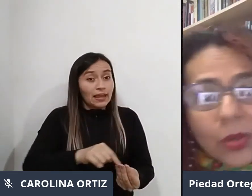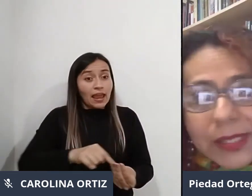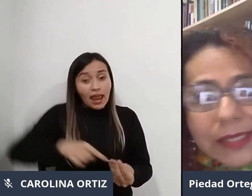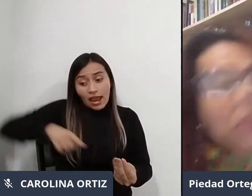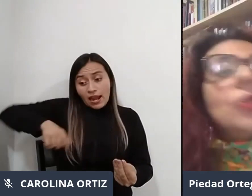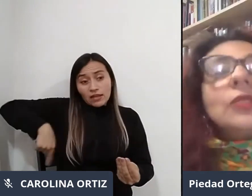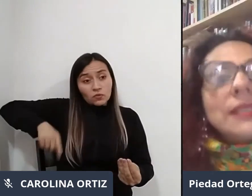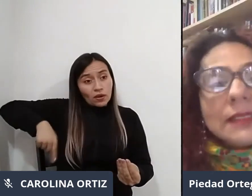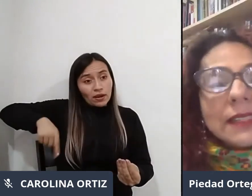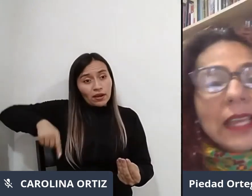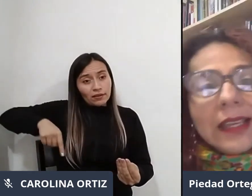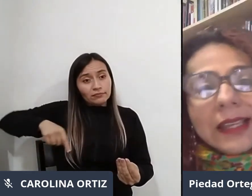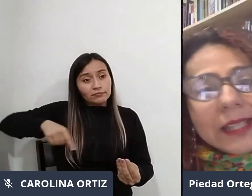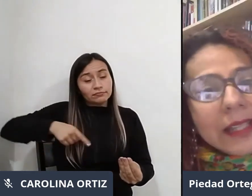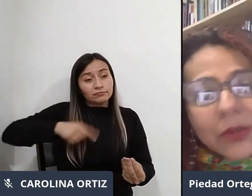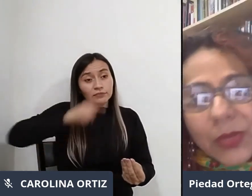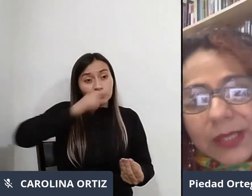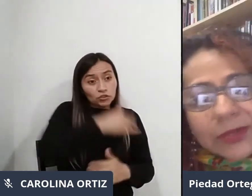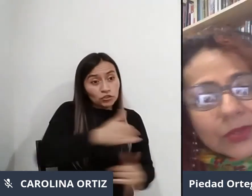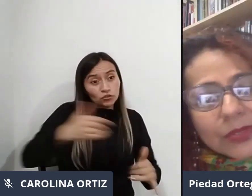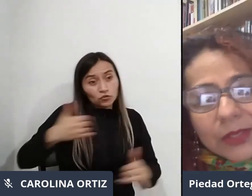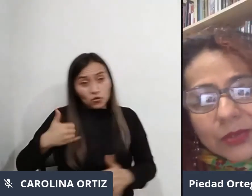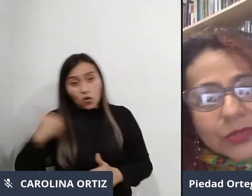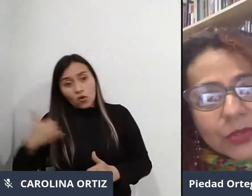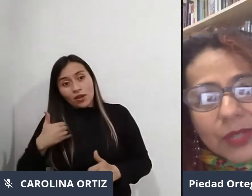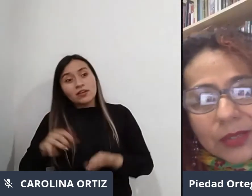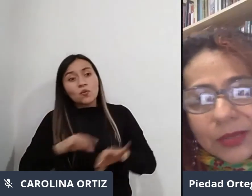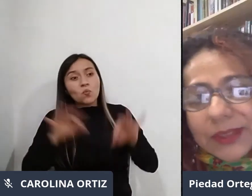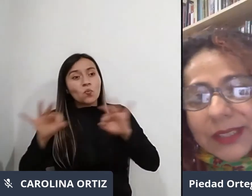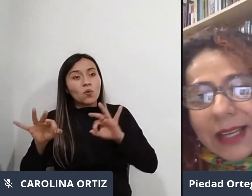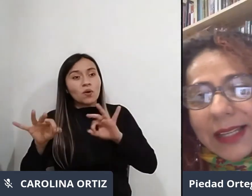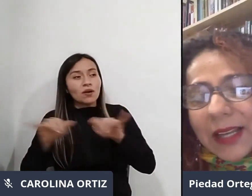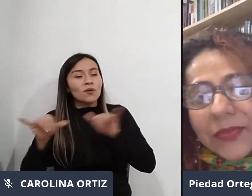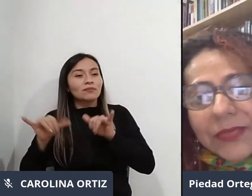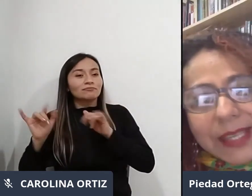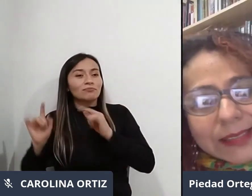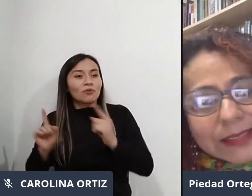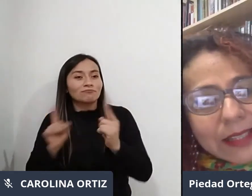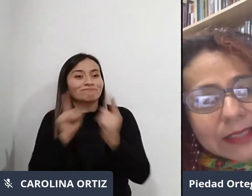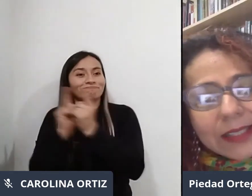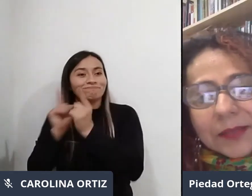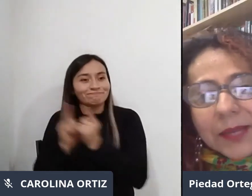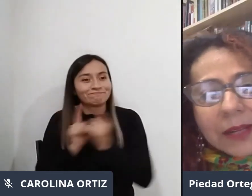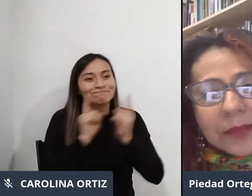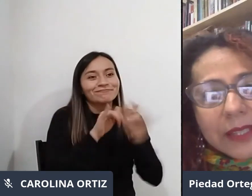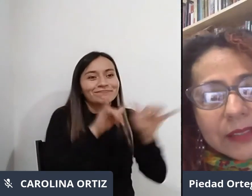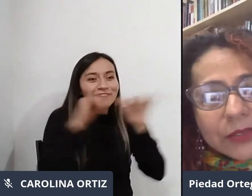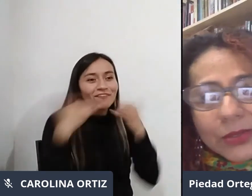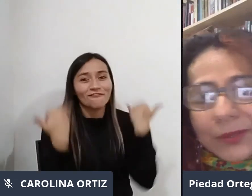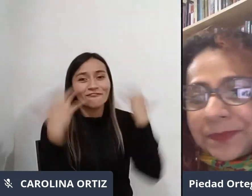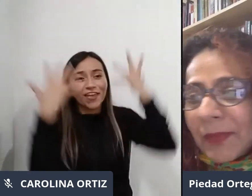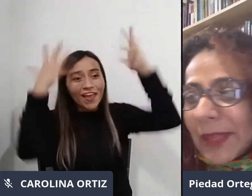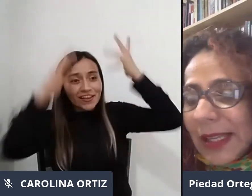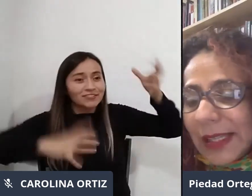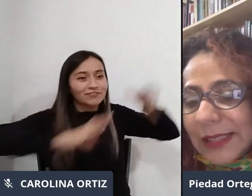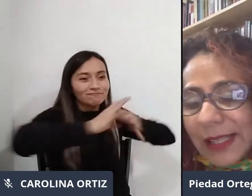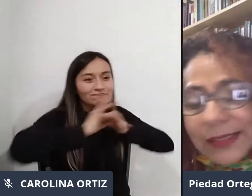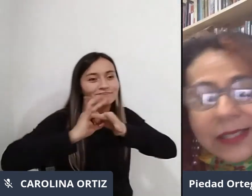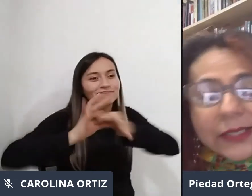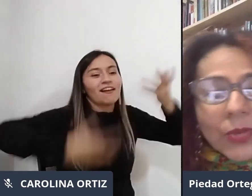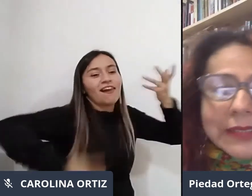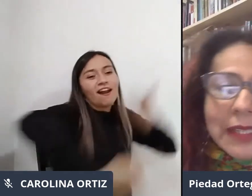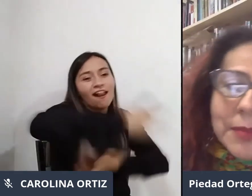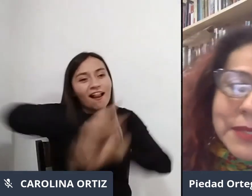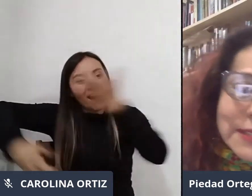los jóvenes y los adolescentes es el encuentro con el otro y con la otra, es la fiesta, es el hermanamiento, es